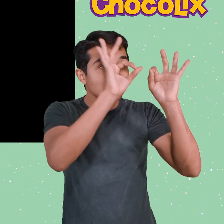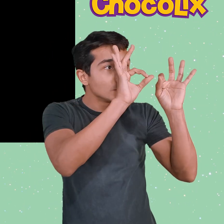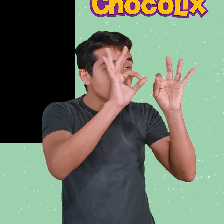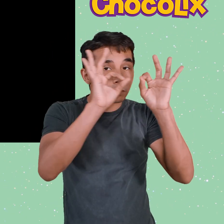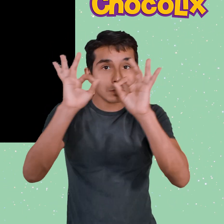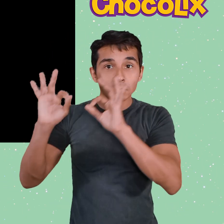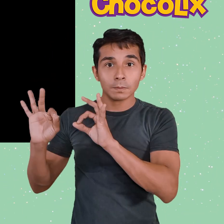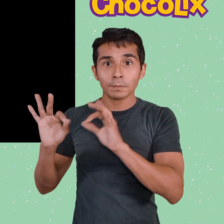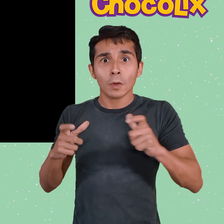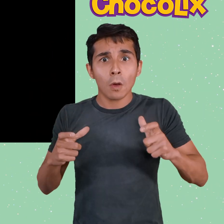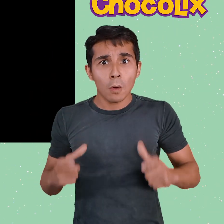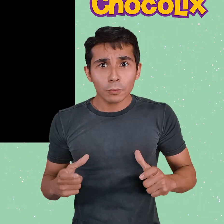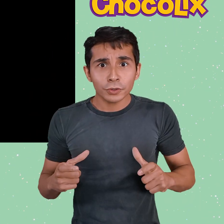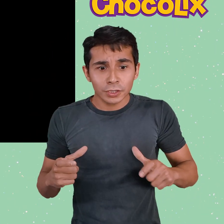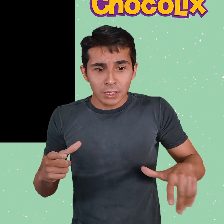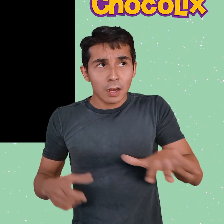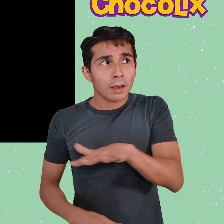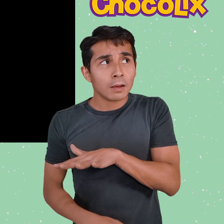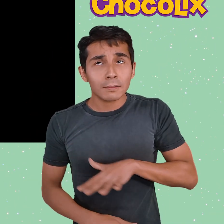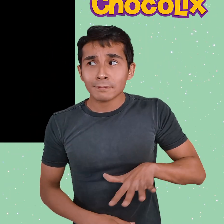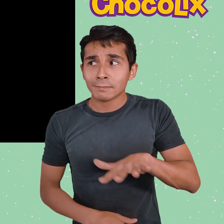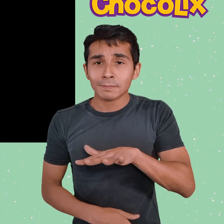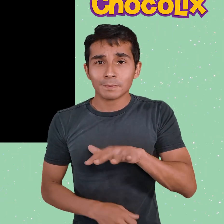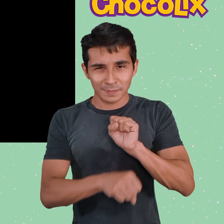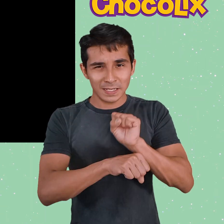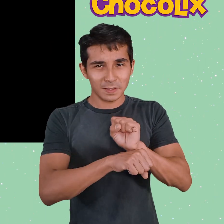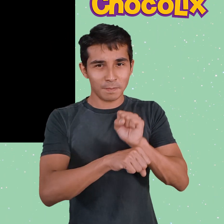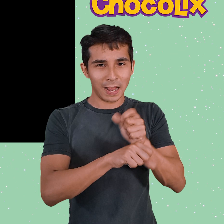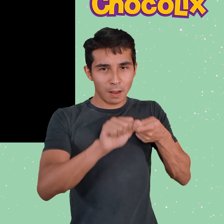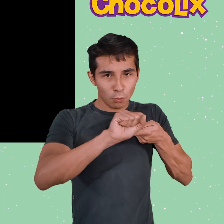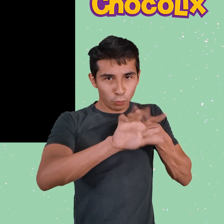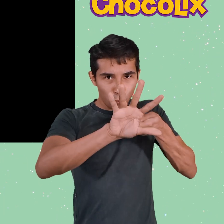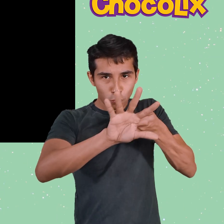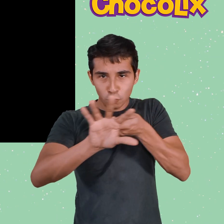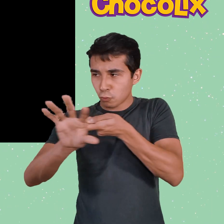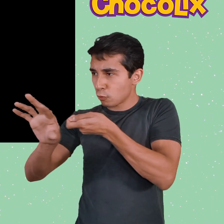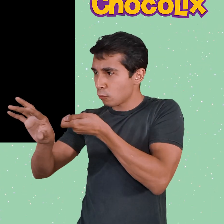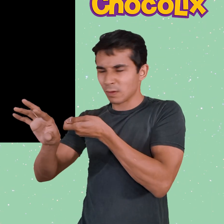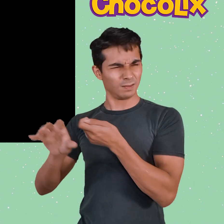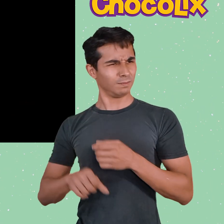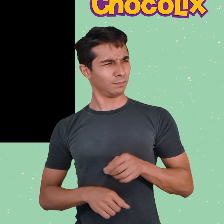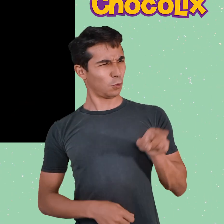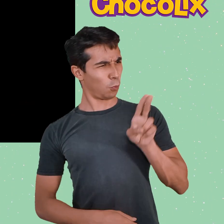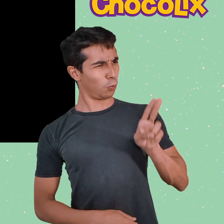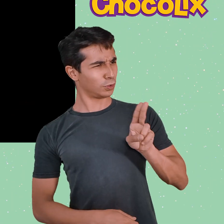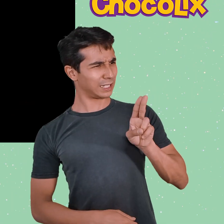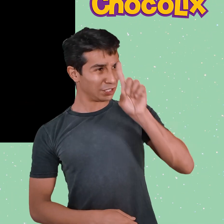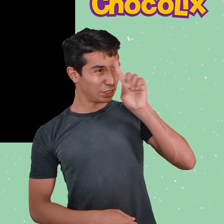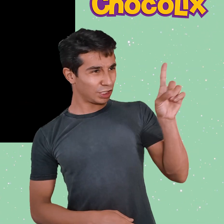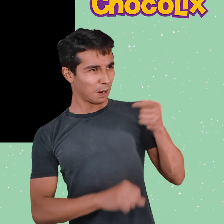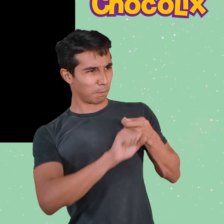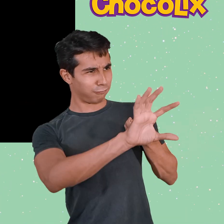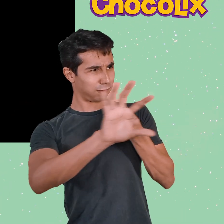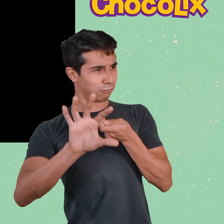Onde a gente está? Eu vou pegar minha lanterna. Você trouxe a lanterna pra andar de dia? Uma aventureira sempre